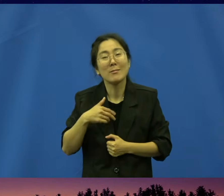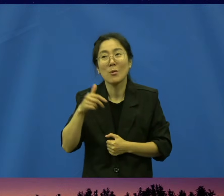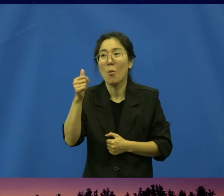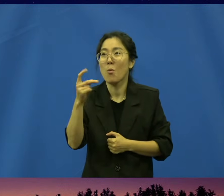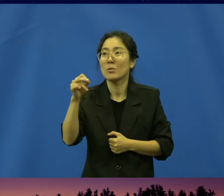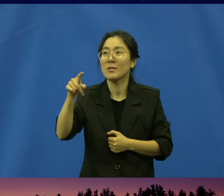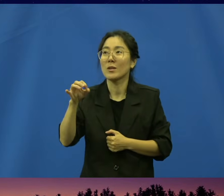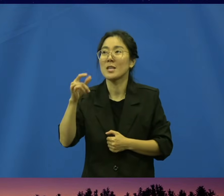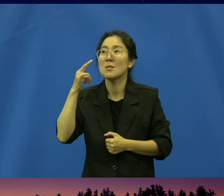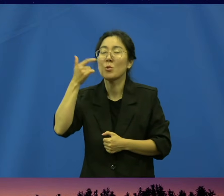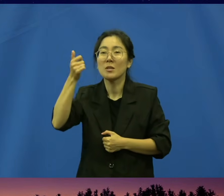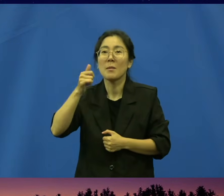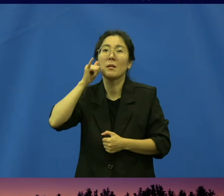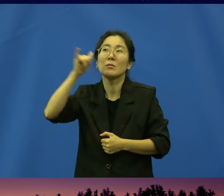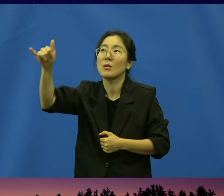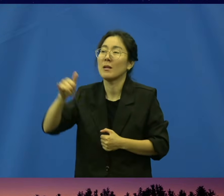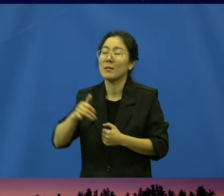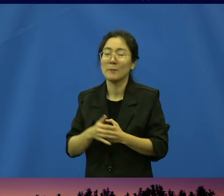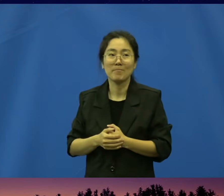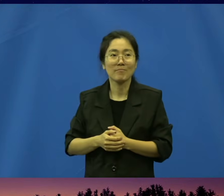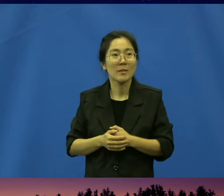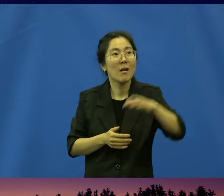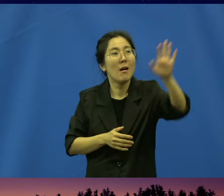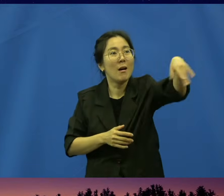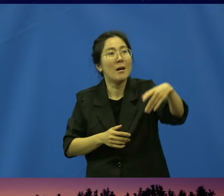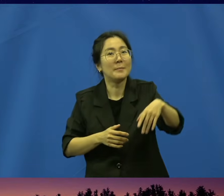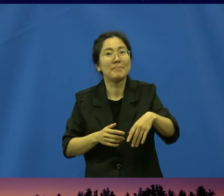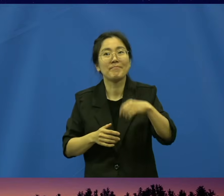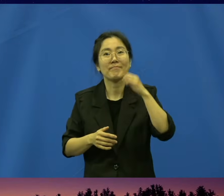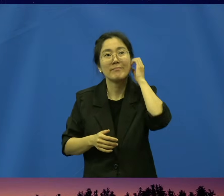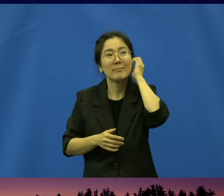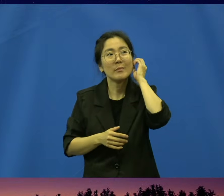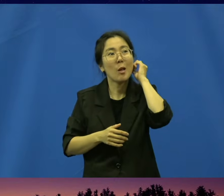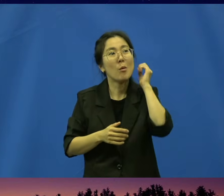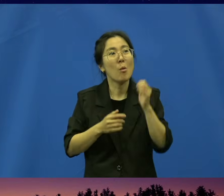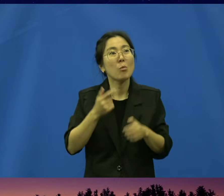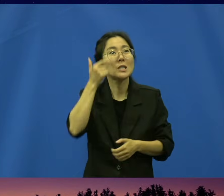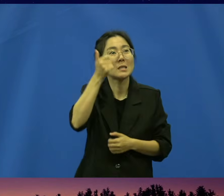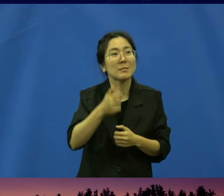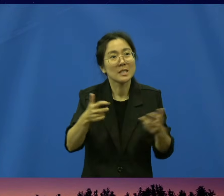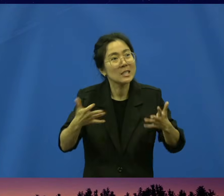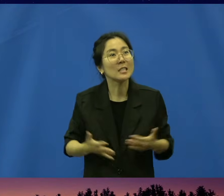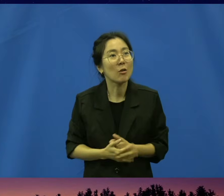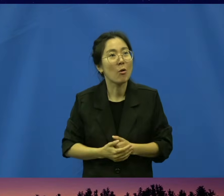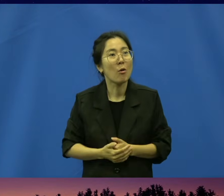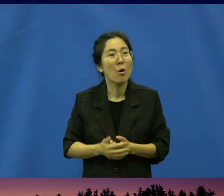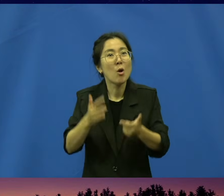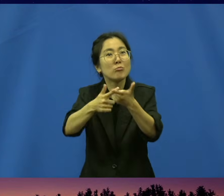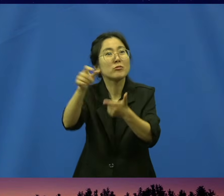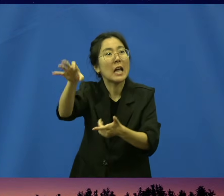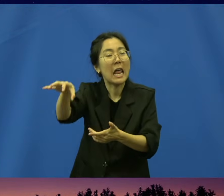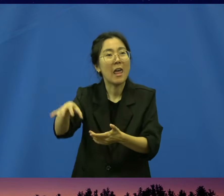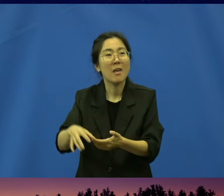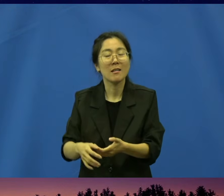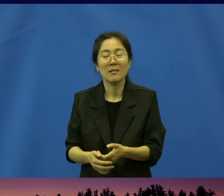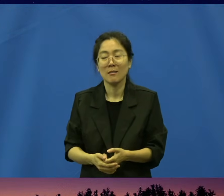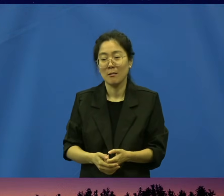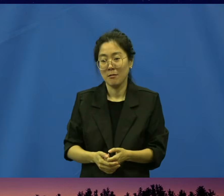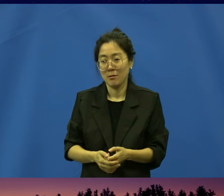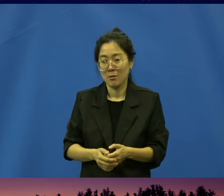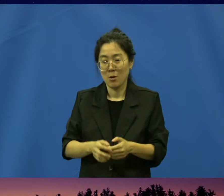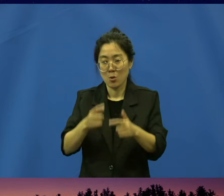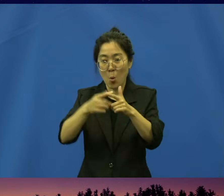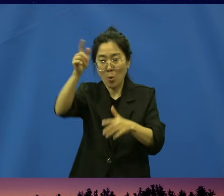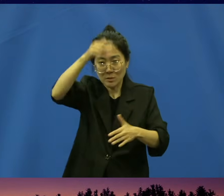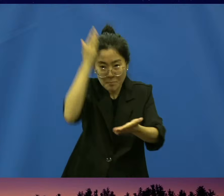날. 못 들어봤는데 뭔데? 그래서 제가 설명 주셨는데, 이야, 이거 보통이 아니네. 내가 꼭 들어볼게.